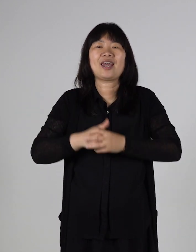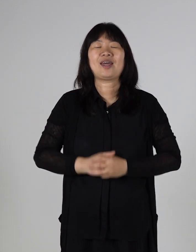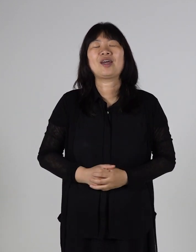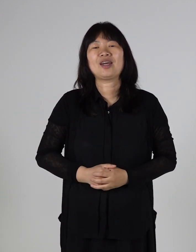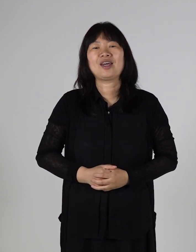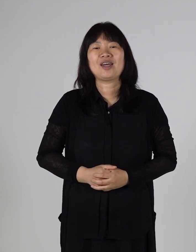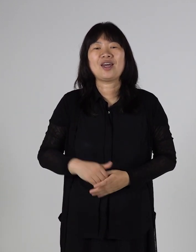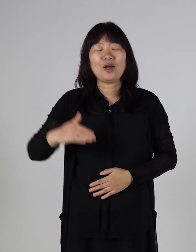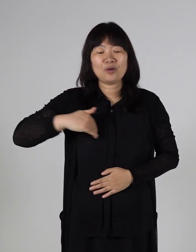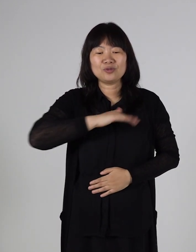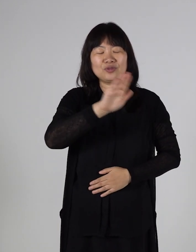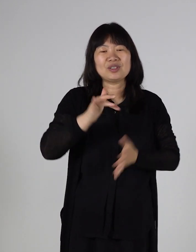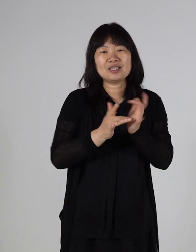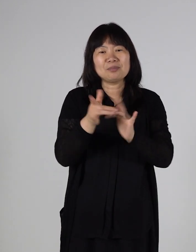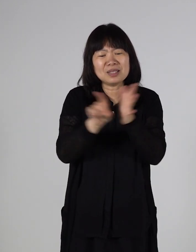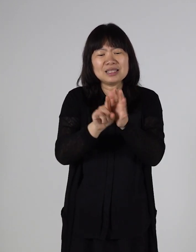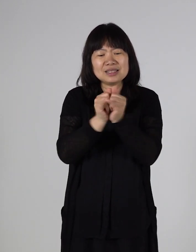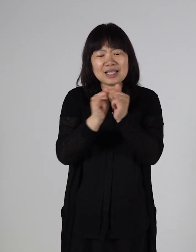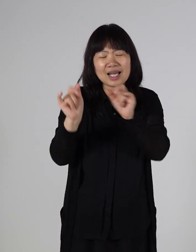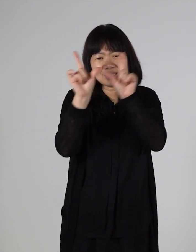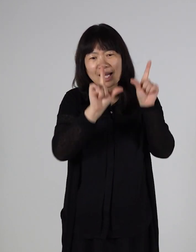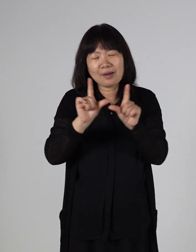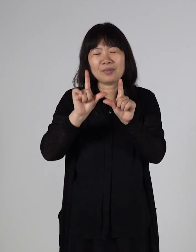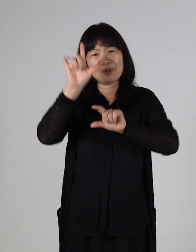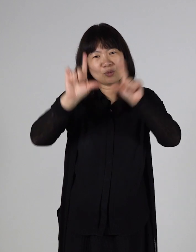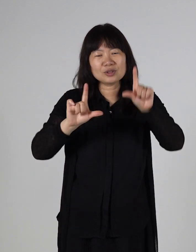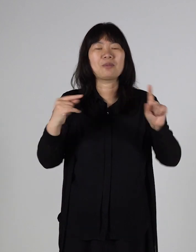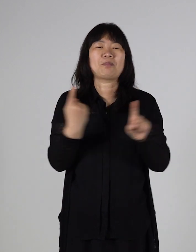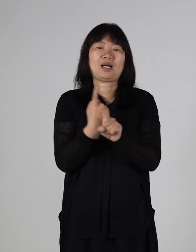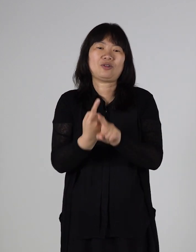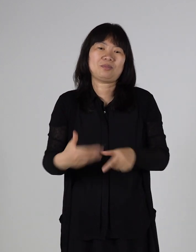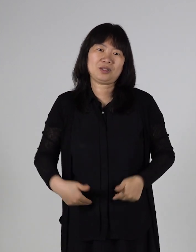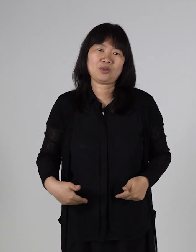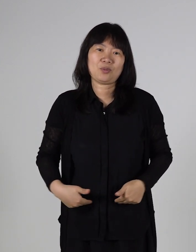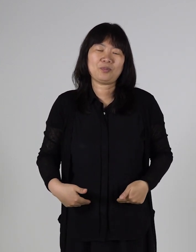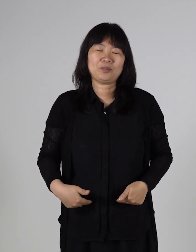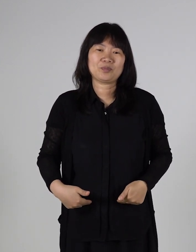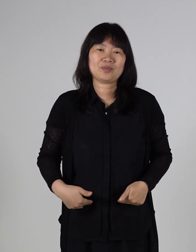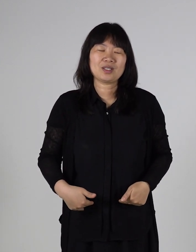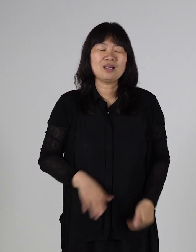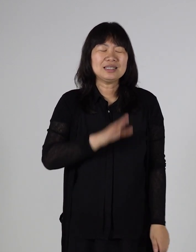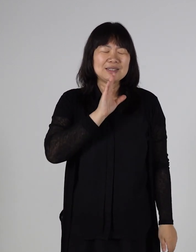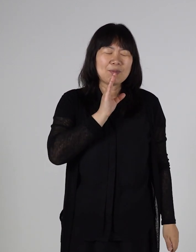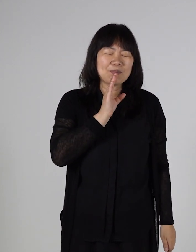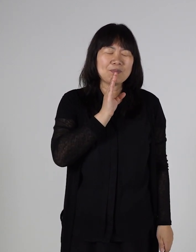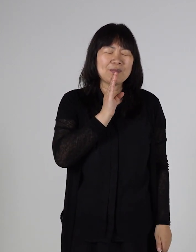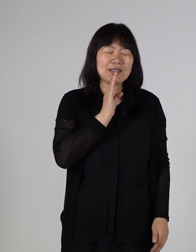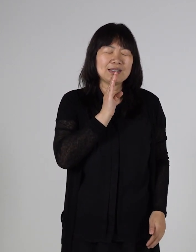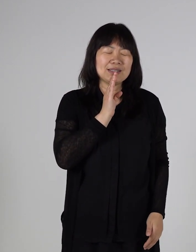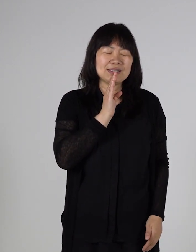스타일은 어떻게 바뀌어야 돼요? 이런 비천한 자, 작은 자들.